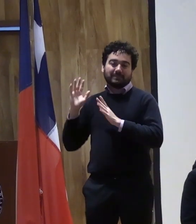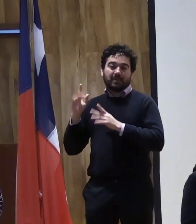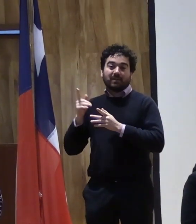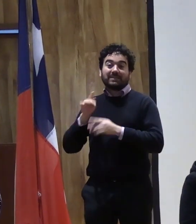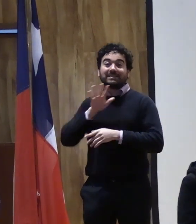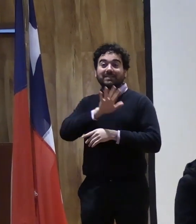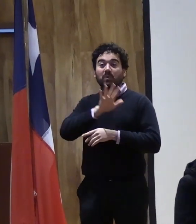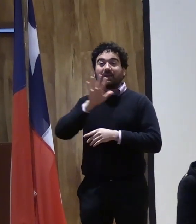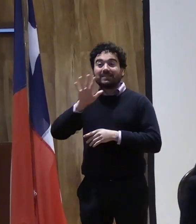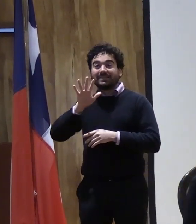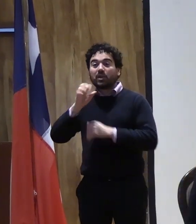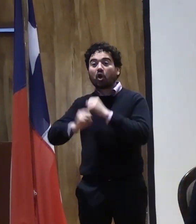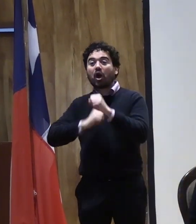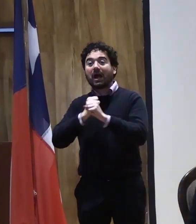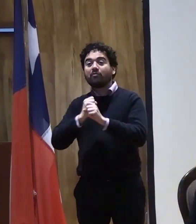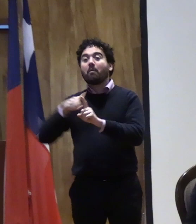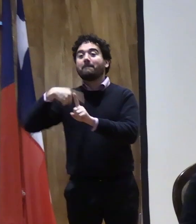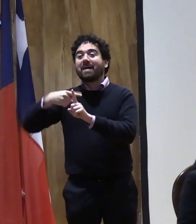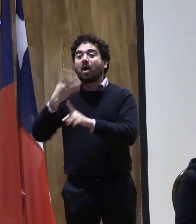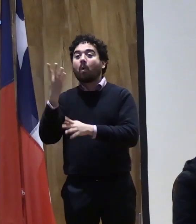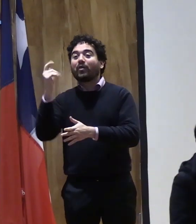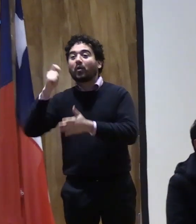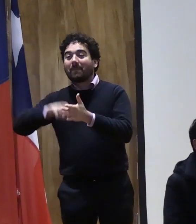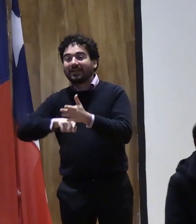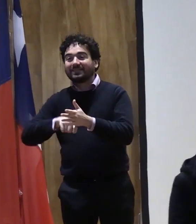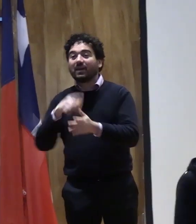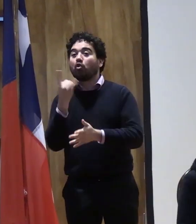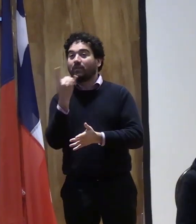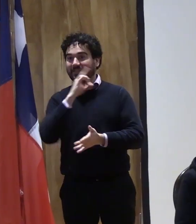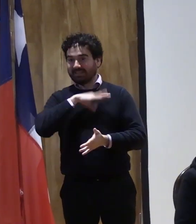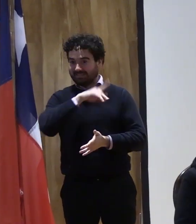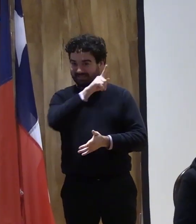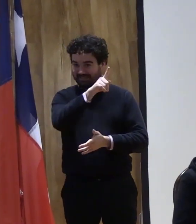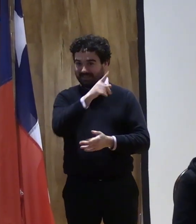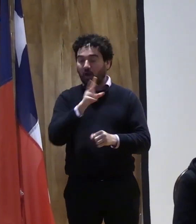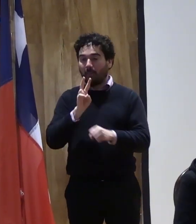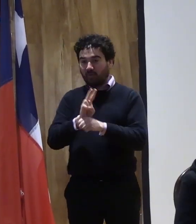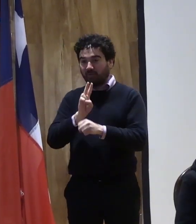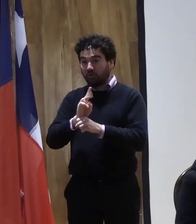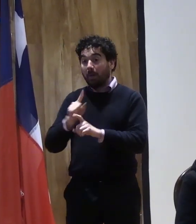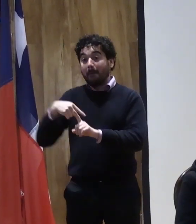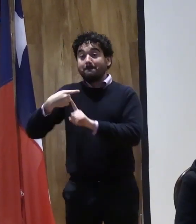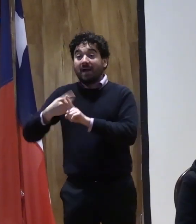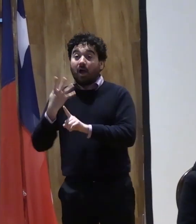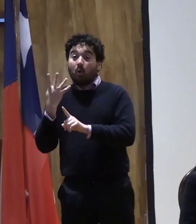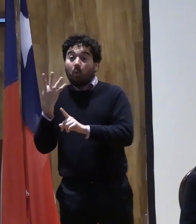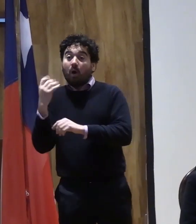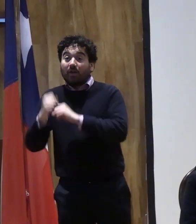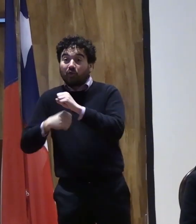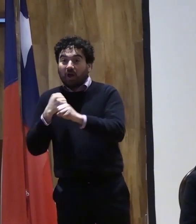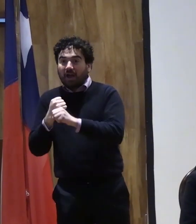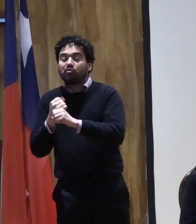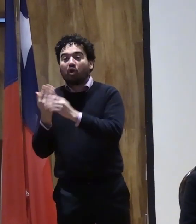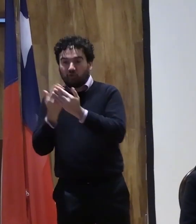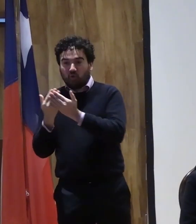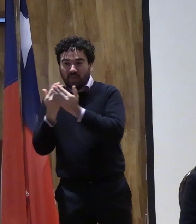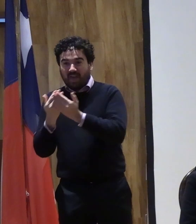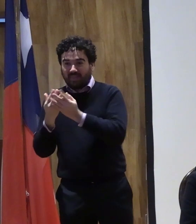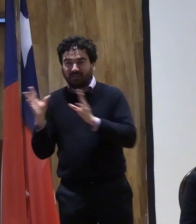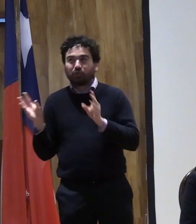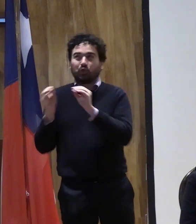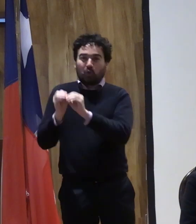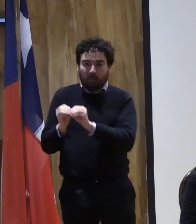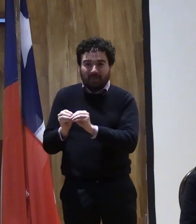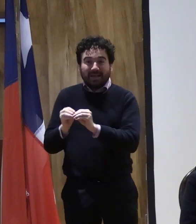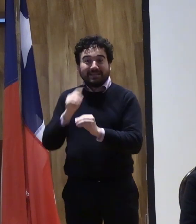en la Universidad de Chile como profesor. Y llevo 4 años más desde que entré como estudiante. Y esto